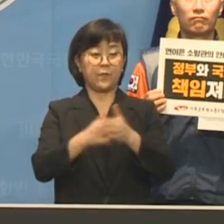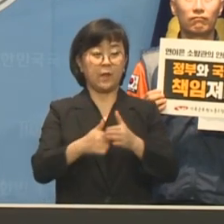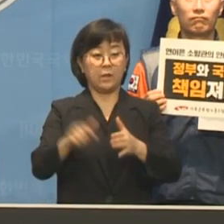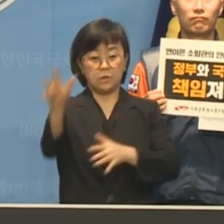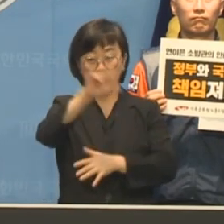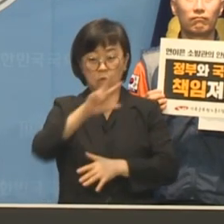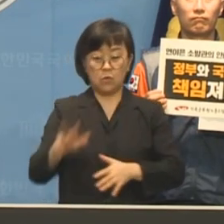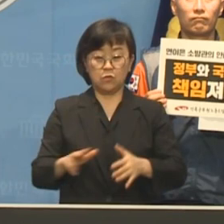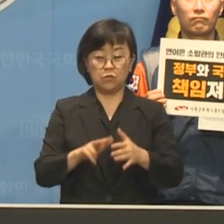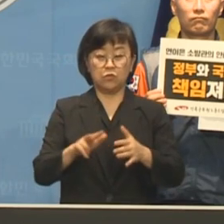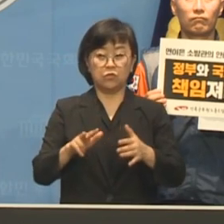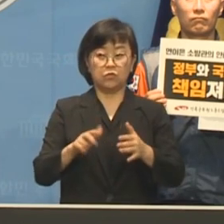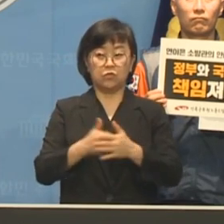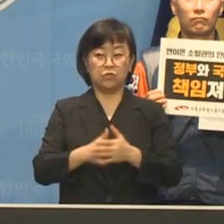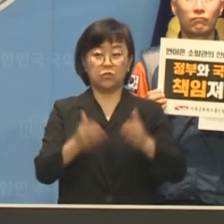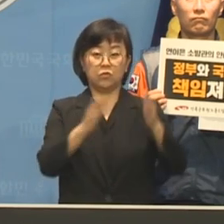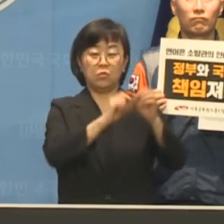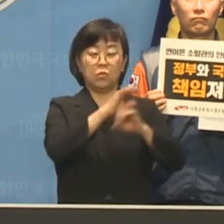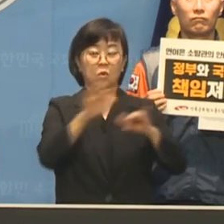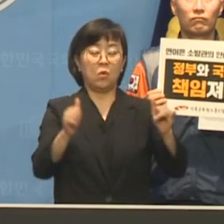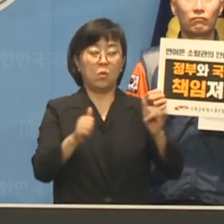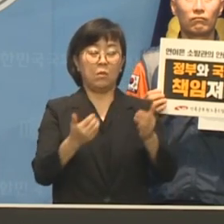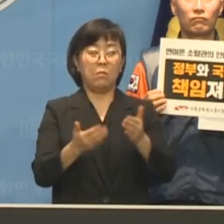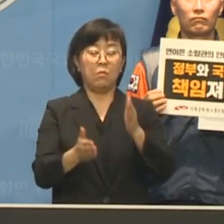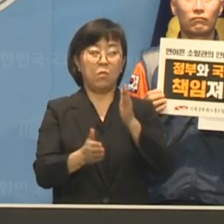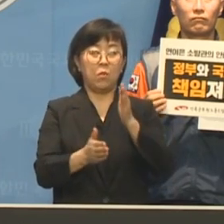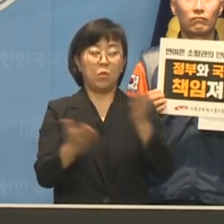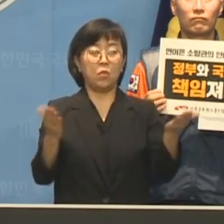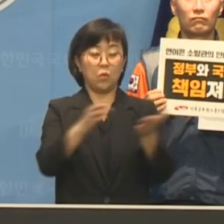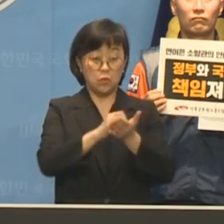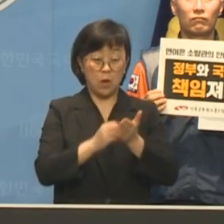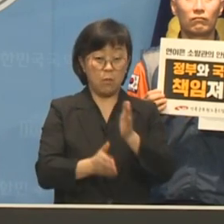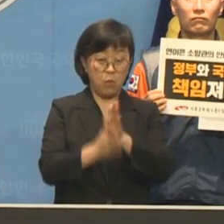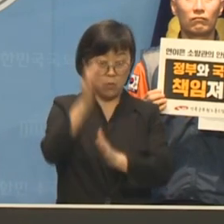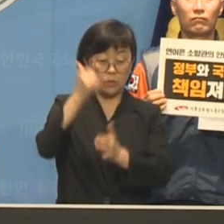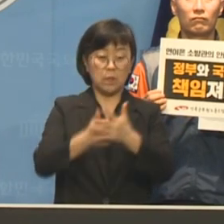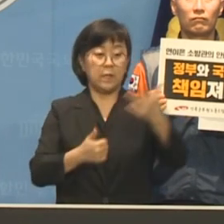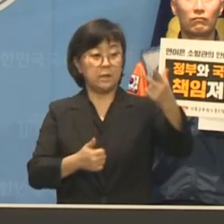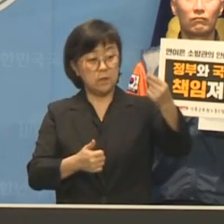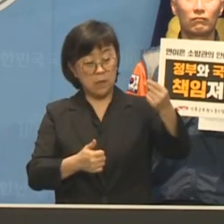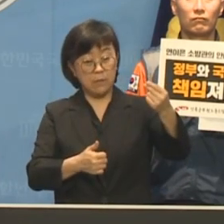전국 공무원 노동조합 소방본부는 전국의